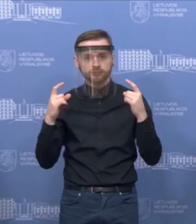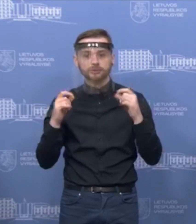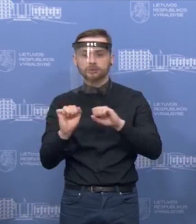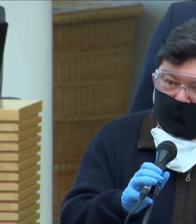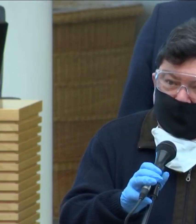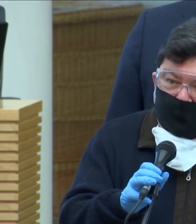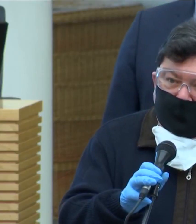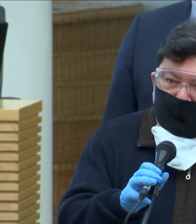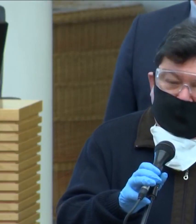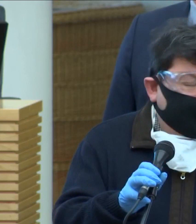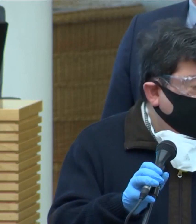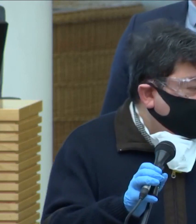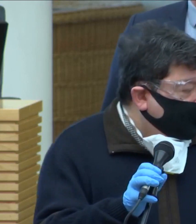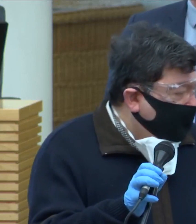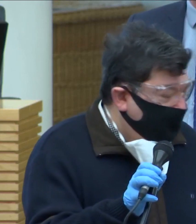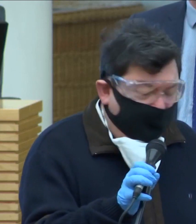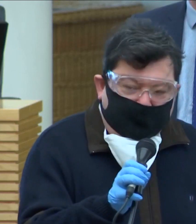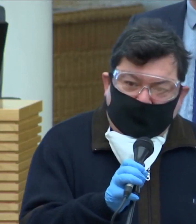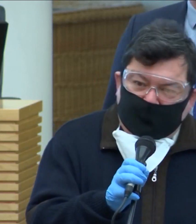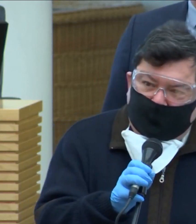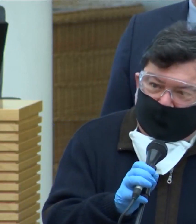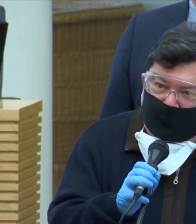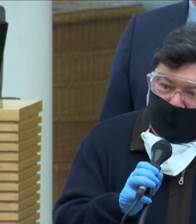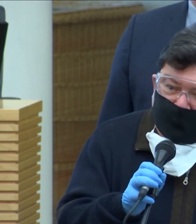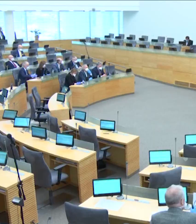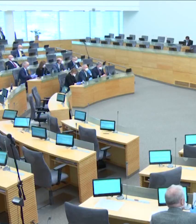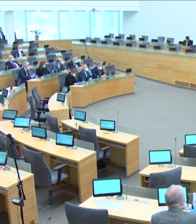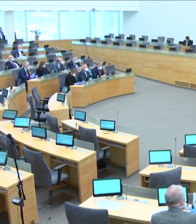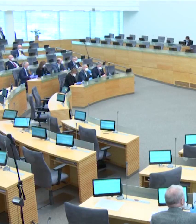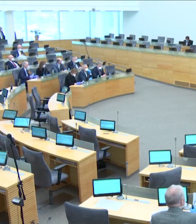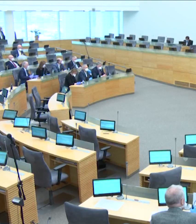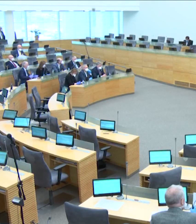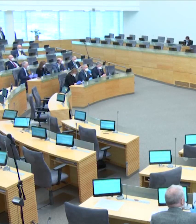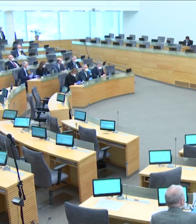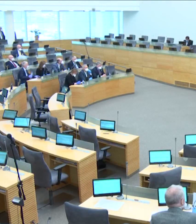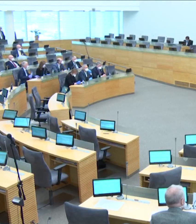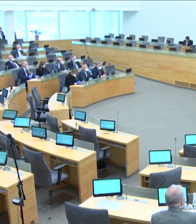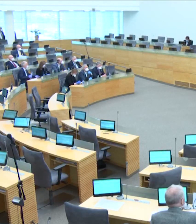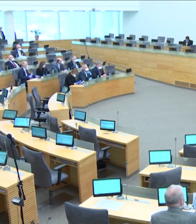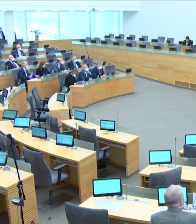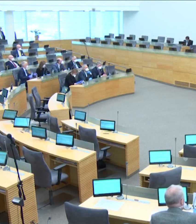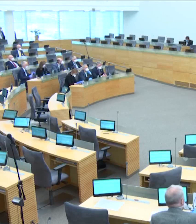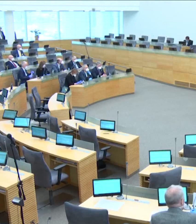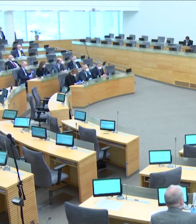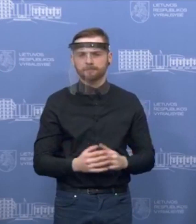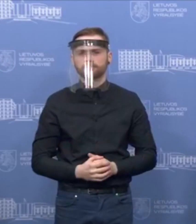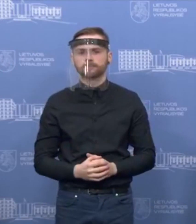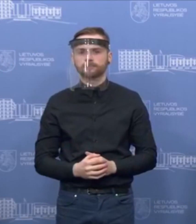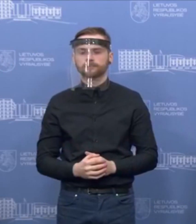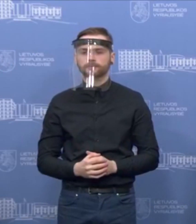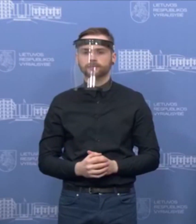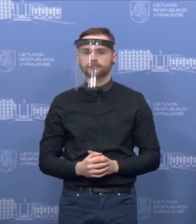nešiodami kaukės. O kaip elgtis su daug kartinėmis kaukėmis? Kiek ilgai ant jų išsilaiko virusai ir ką daryti, kad juos būtų saugios?